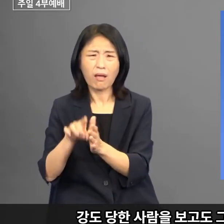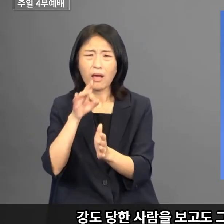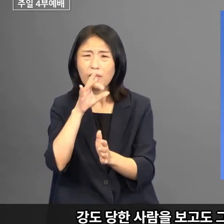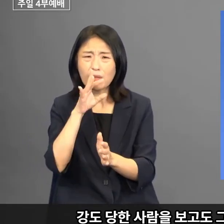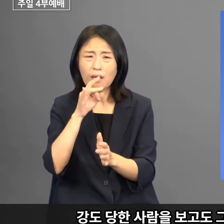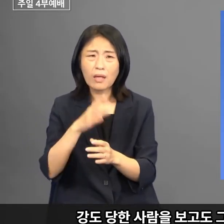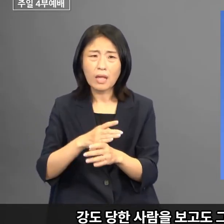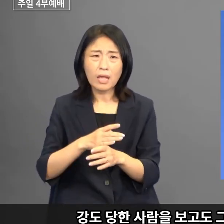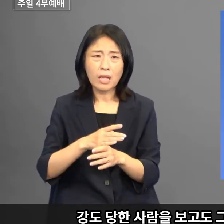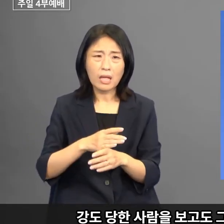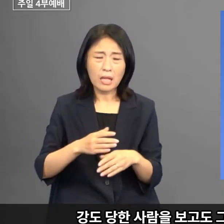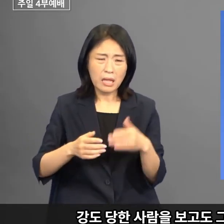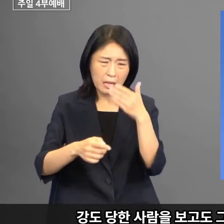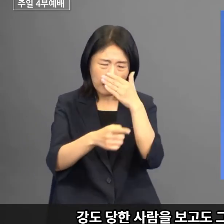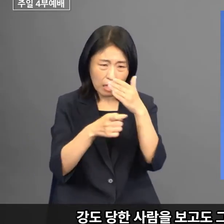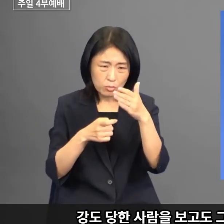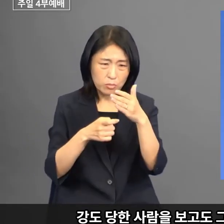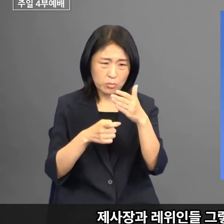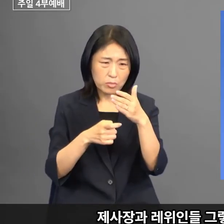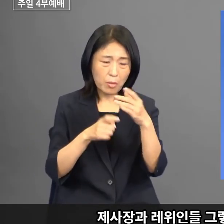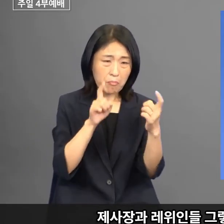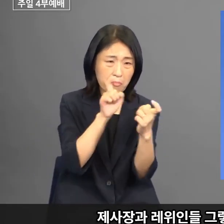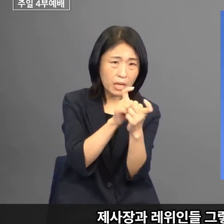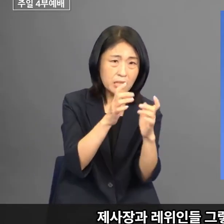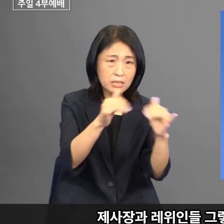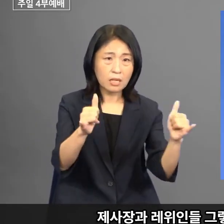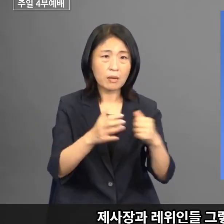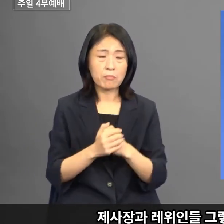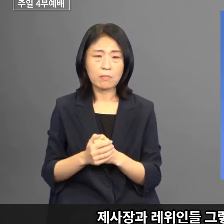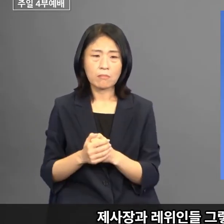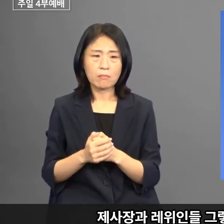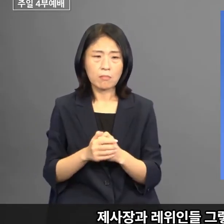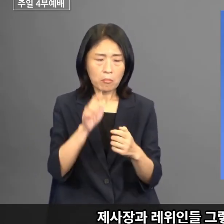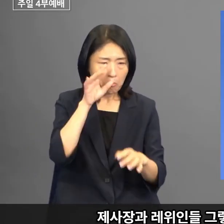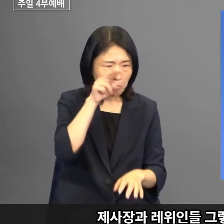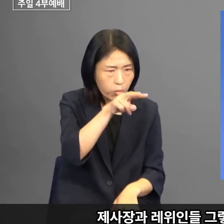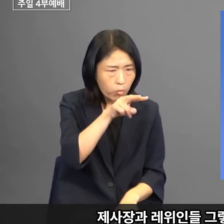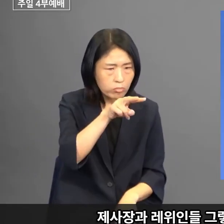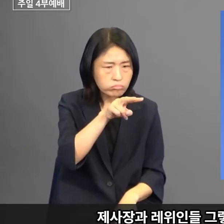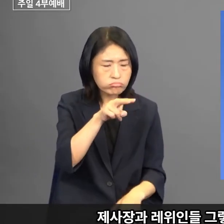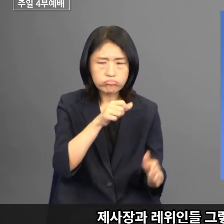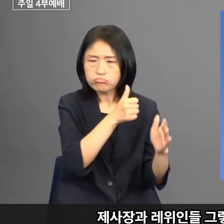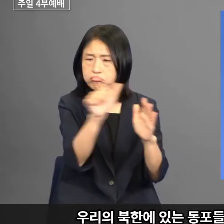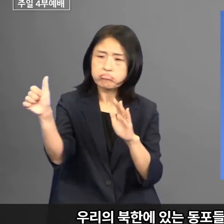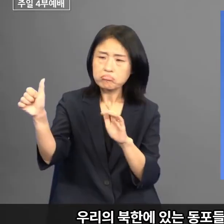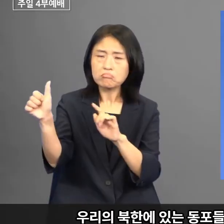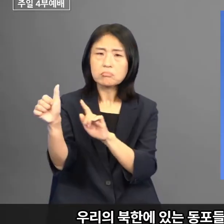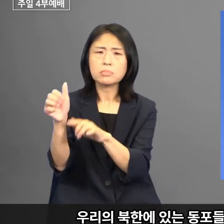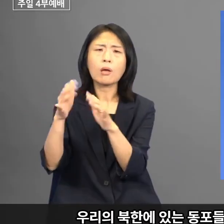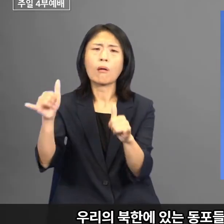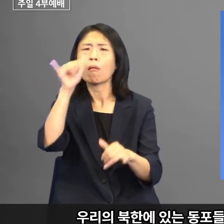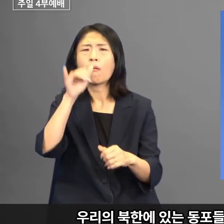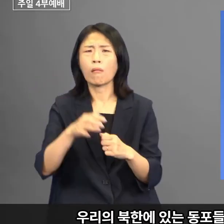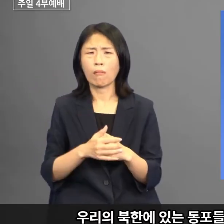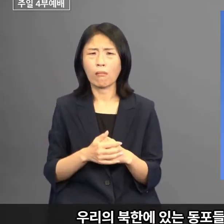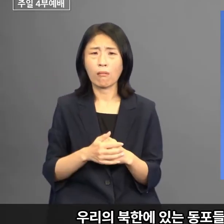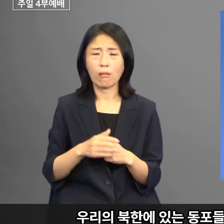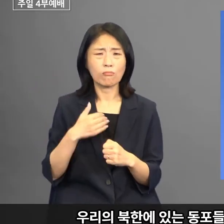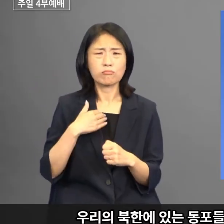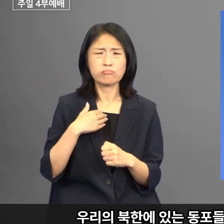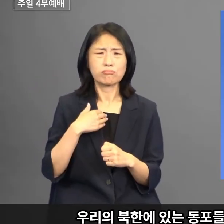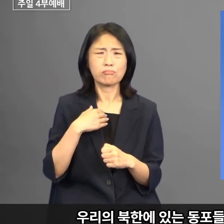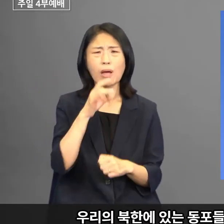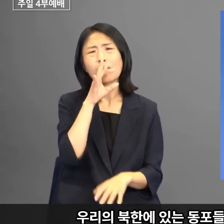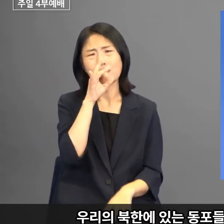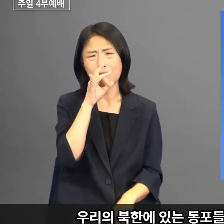강도당한 사람을 보고도 그냥 지나친 사람들이 있었어요. 제사장과 레위인들. 그렇게 되면 안 된다는 거예요. 우리 북한에 있는 동포들이